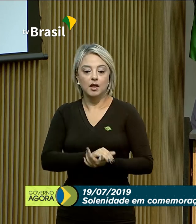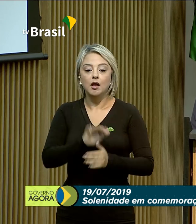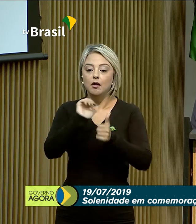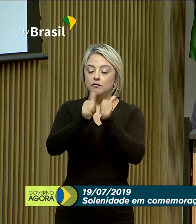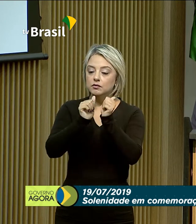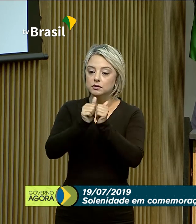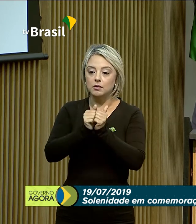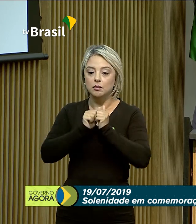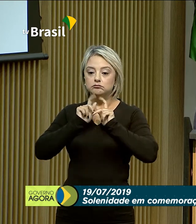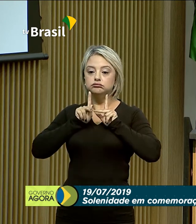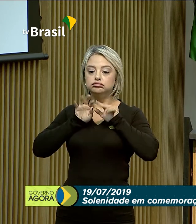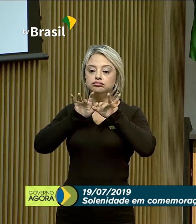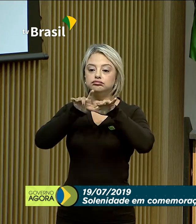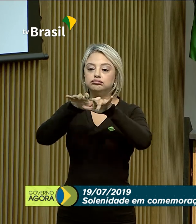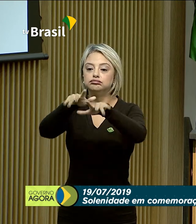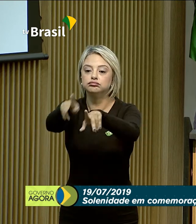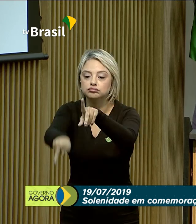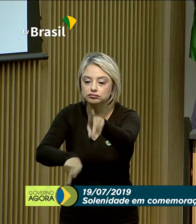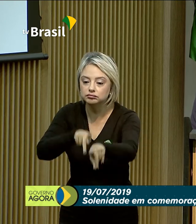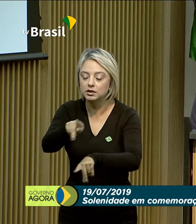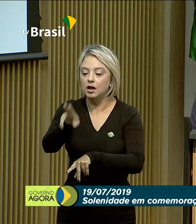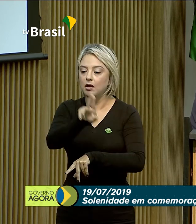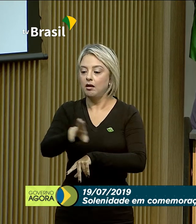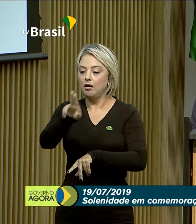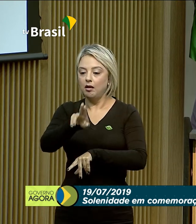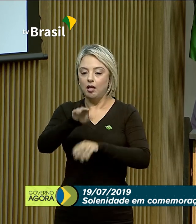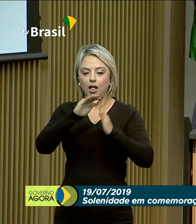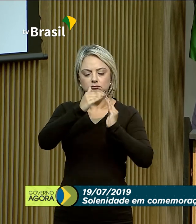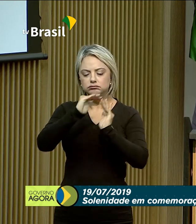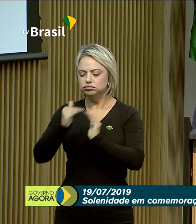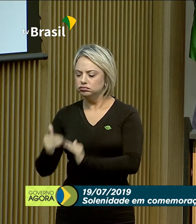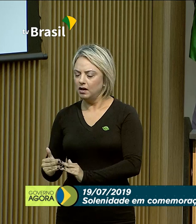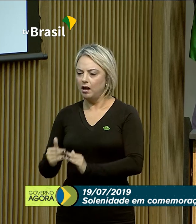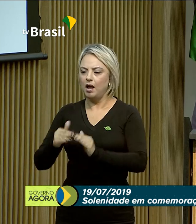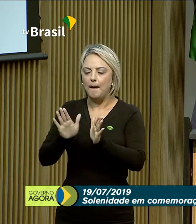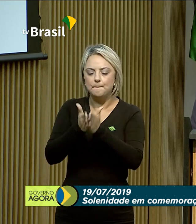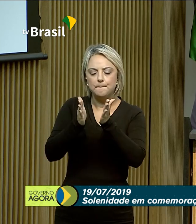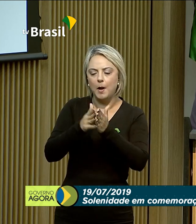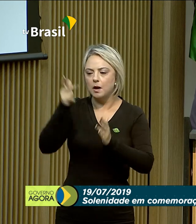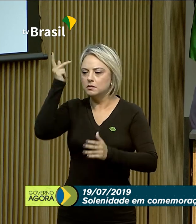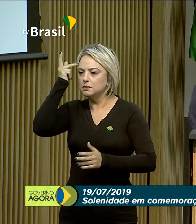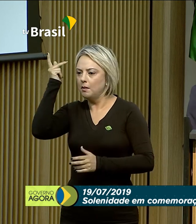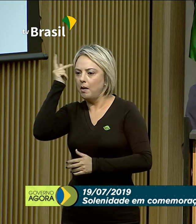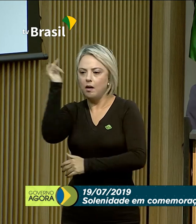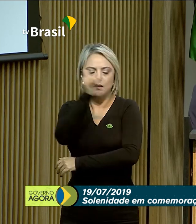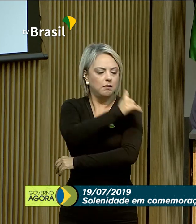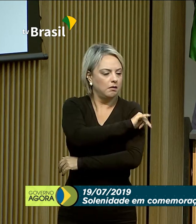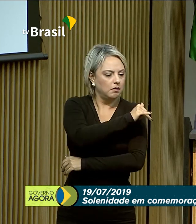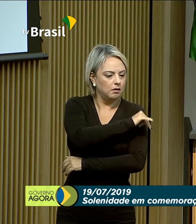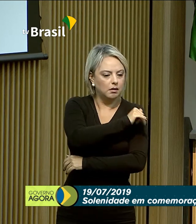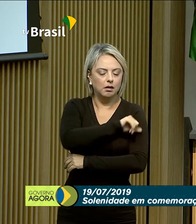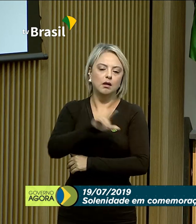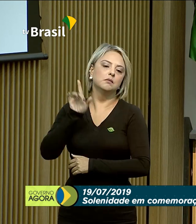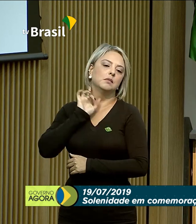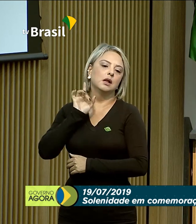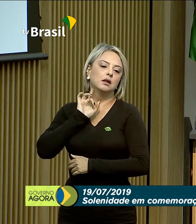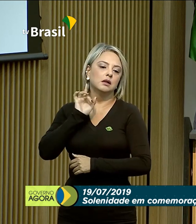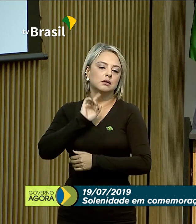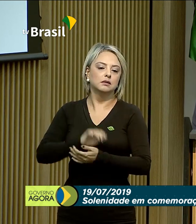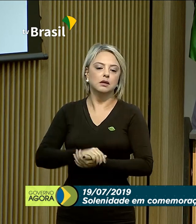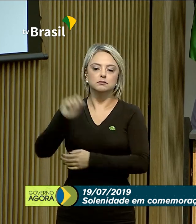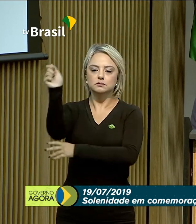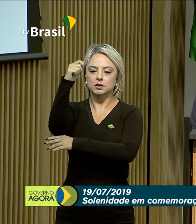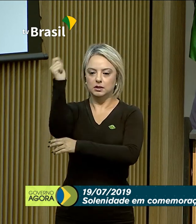futebol popularizou-se e passou a ser aplicado em bairros pobres de grandes cidades, como São Paulo, Rio de Janeiro, Belo Horizonte e Porto